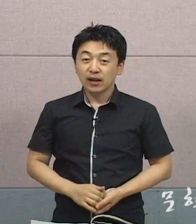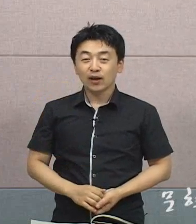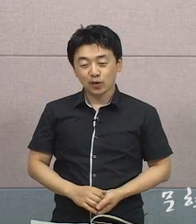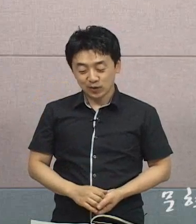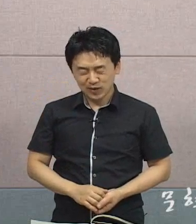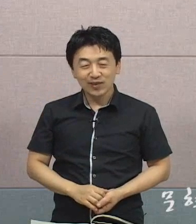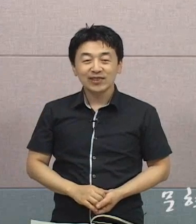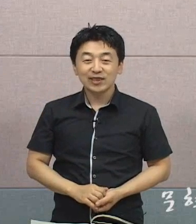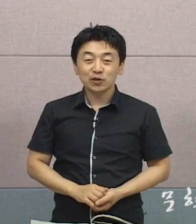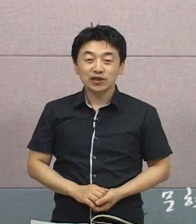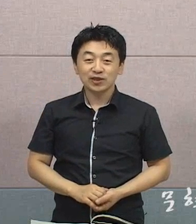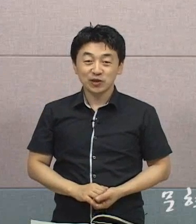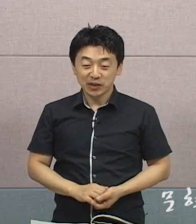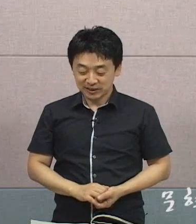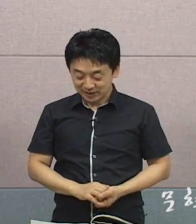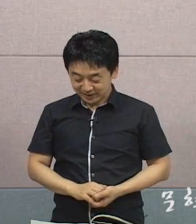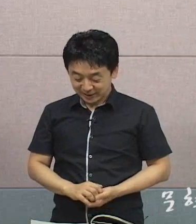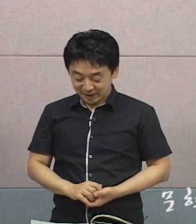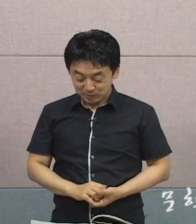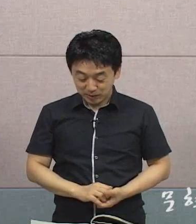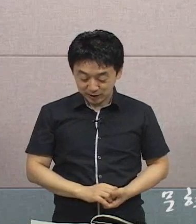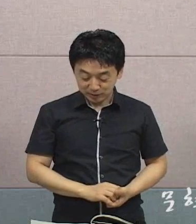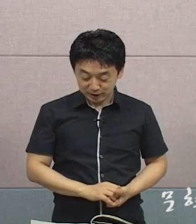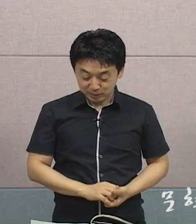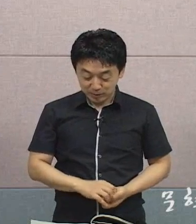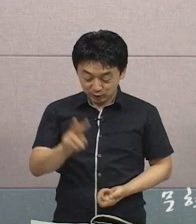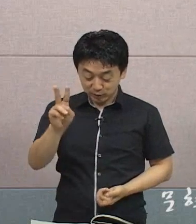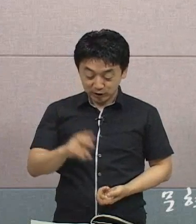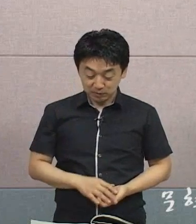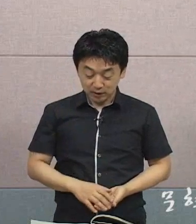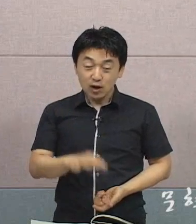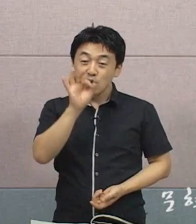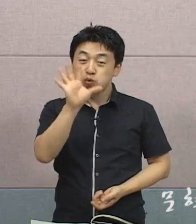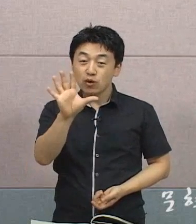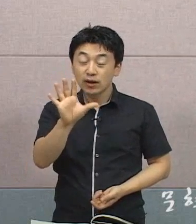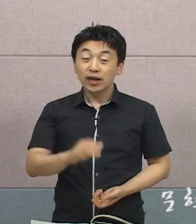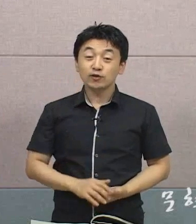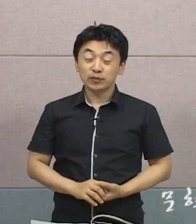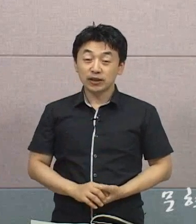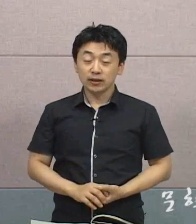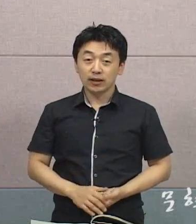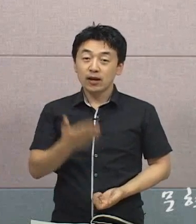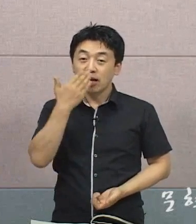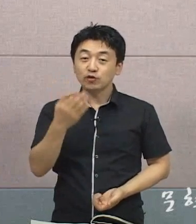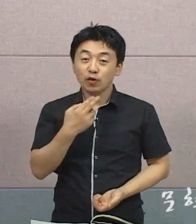아이고, 기초 단어죠. 넘어가시죠. 네. 22페이지입니다. 21페이지 두 번째 단어입니다. 할 수 없다. 네. 할 수 없다.